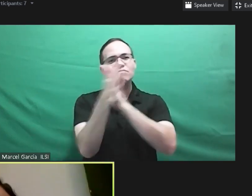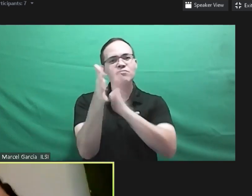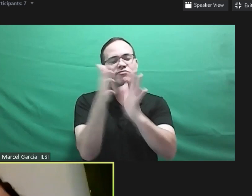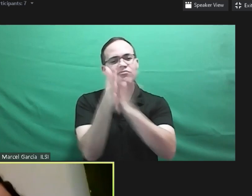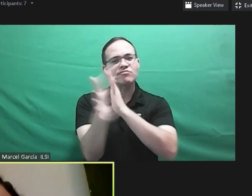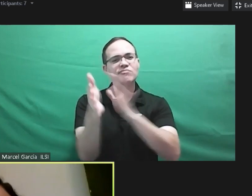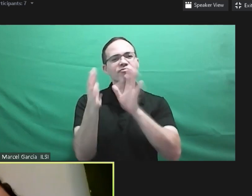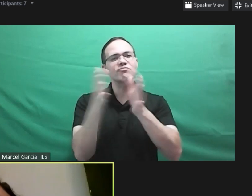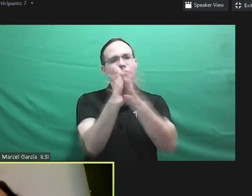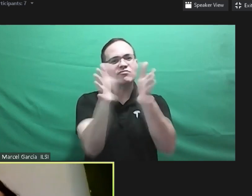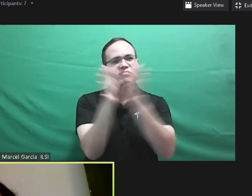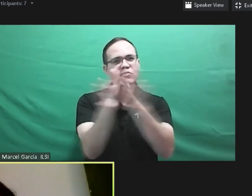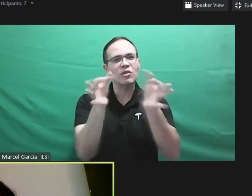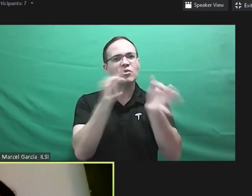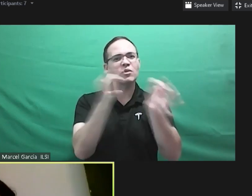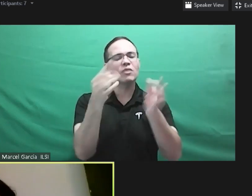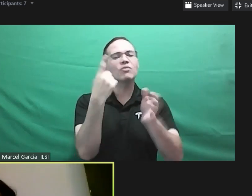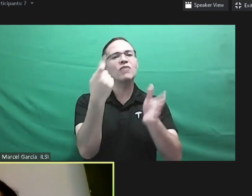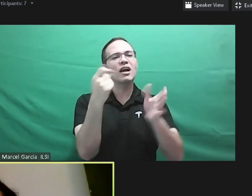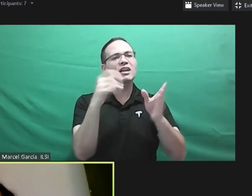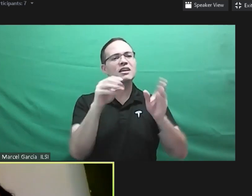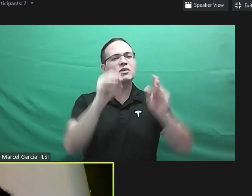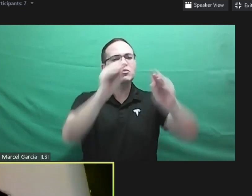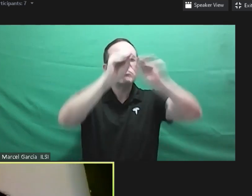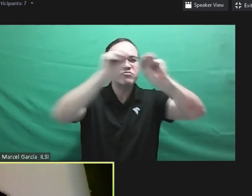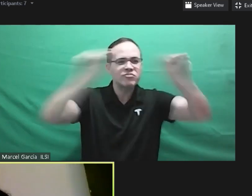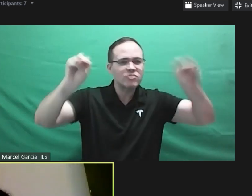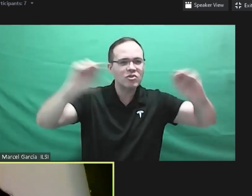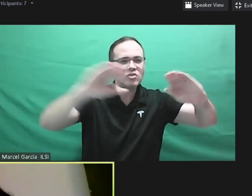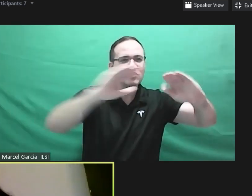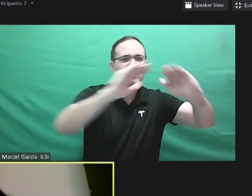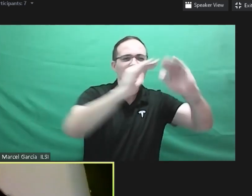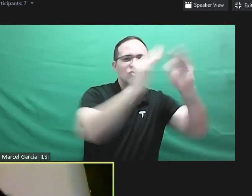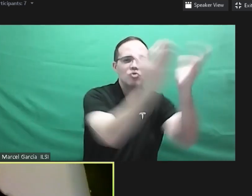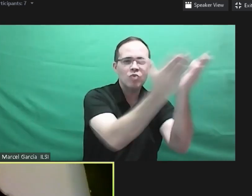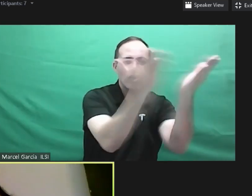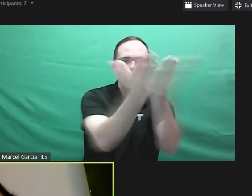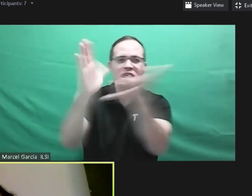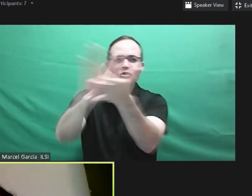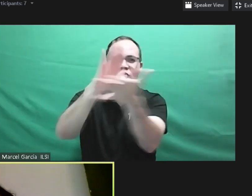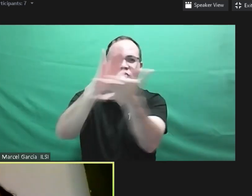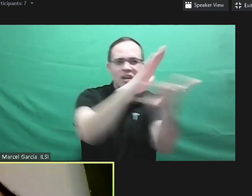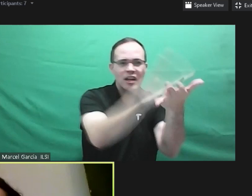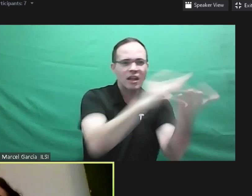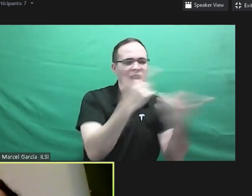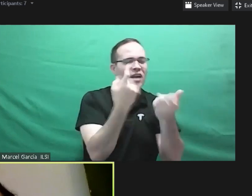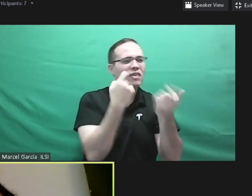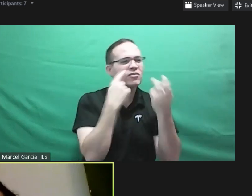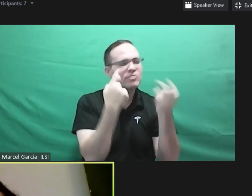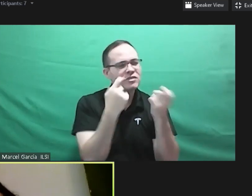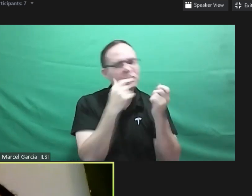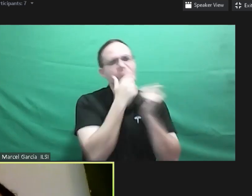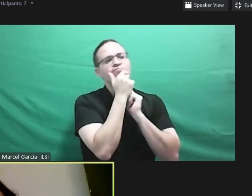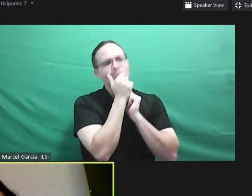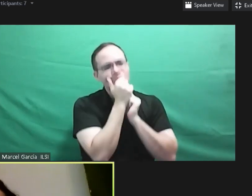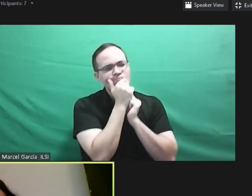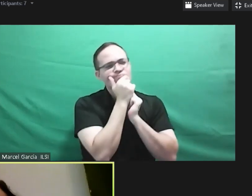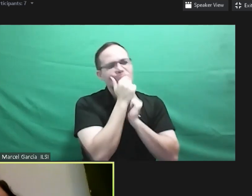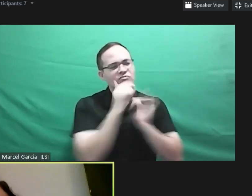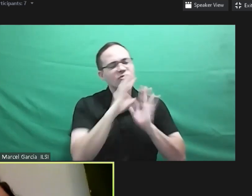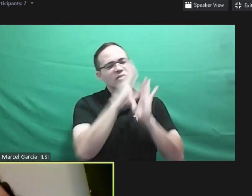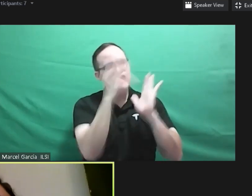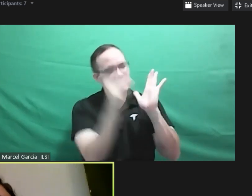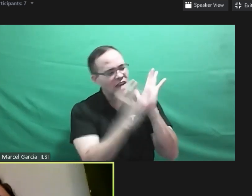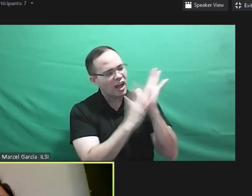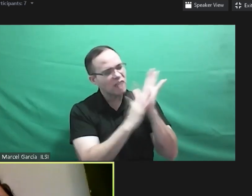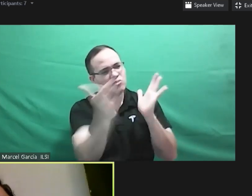la falta de datos en educación, pero vamos a ver que muchas de las cosas que voy a abordar son comunes a otras áreas